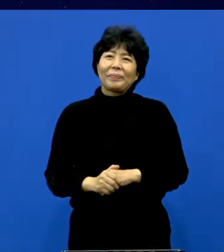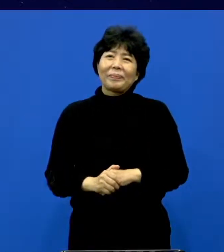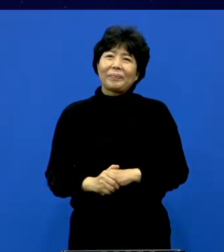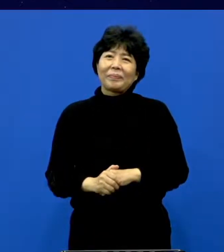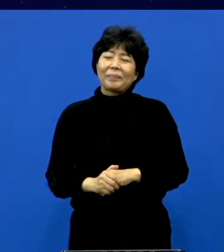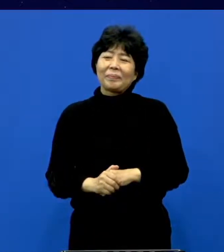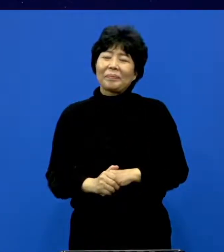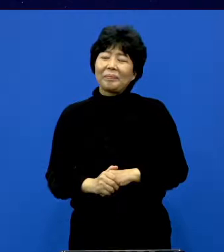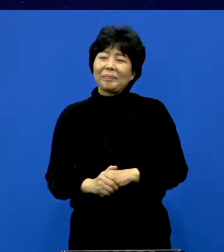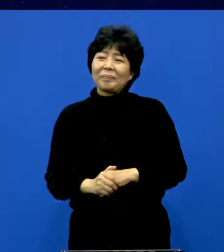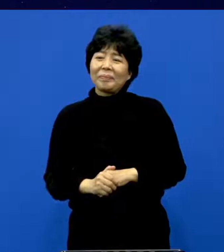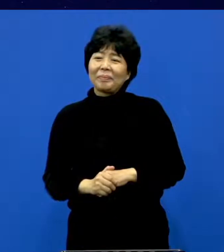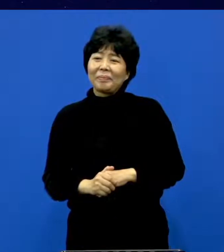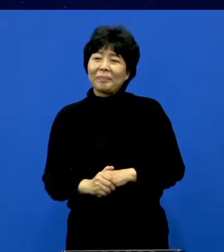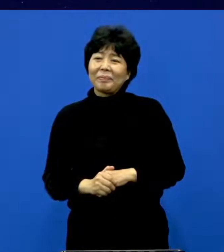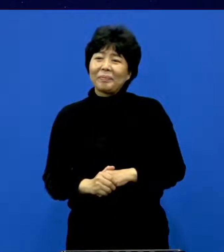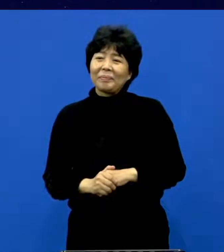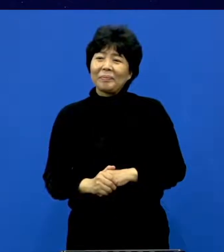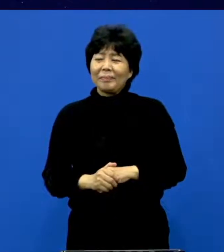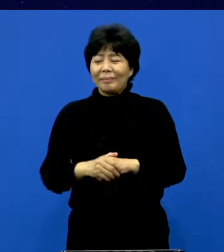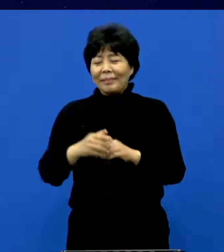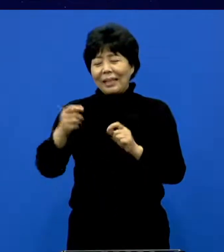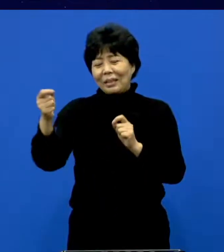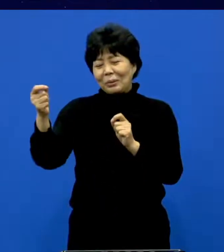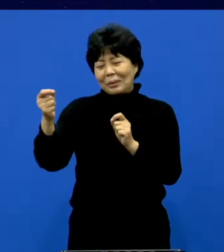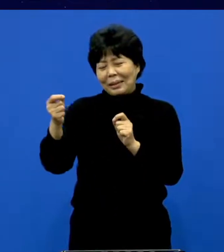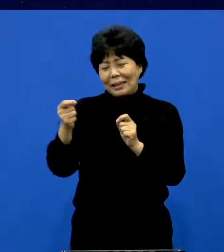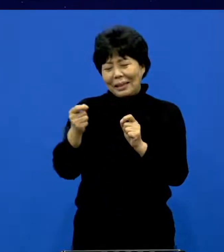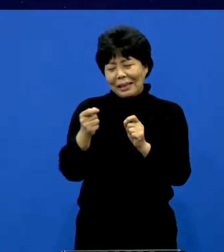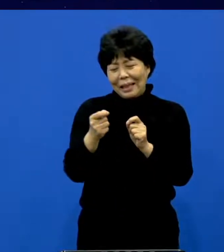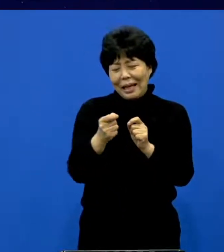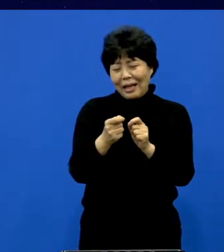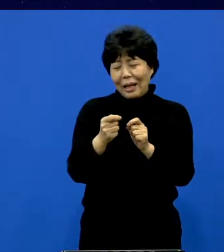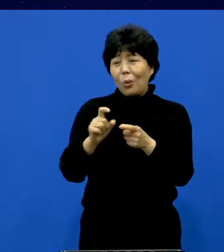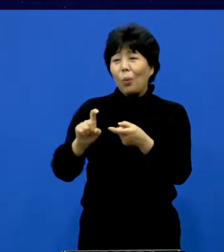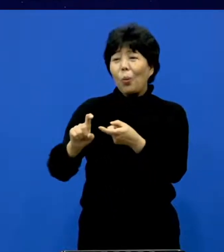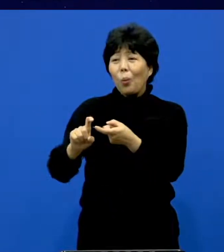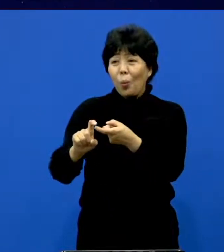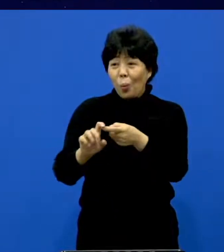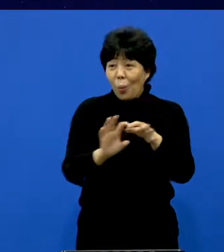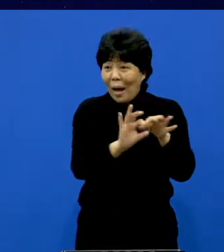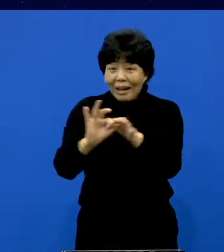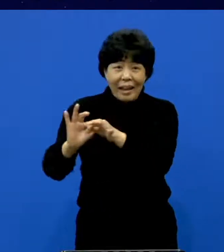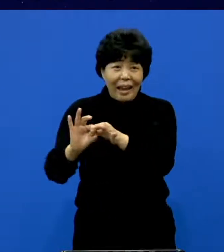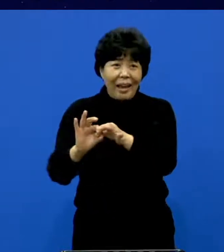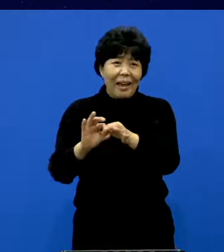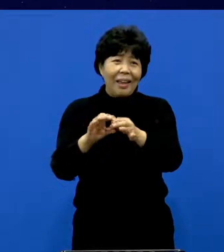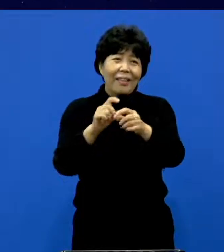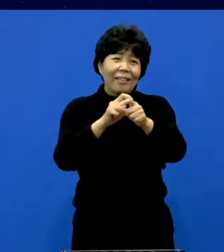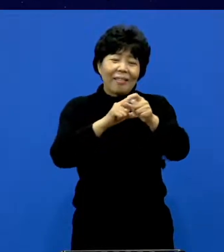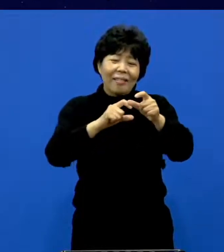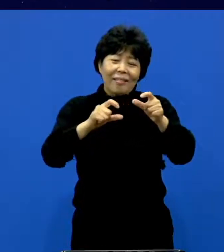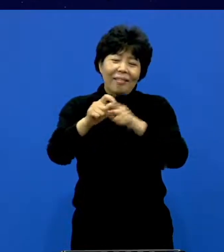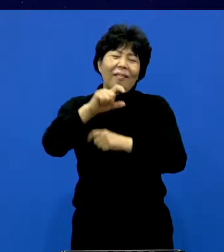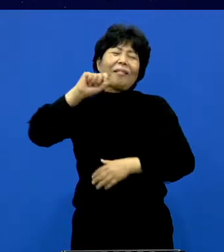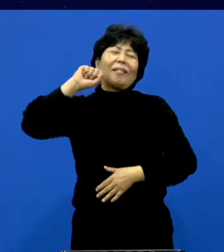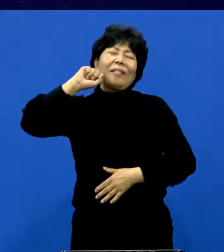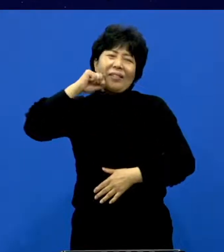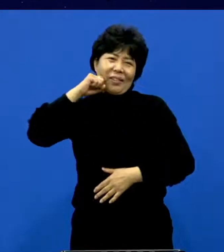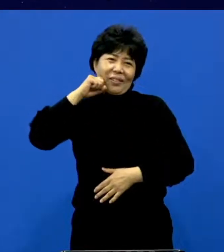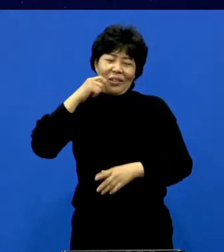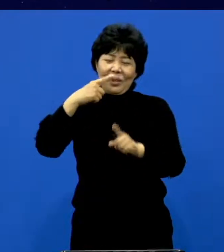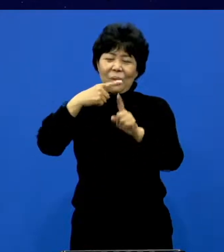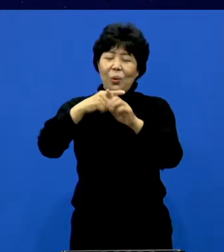어떤 관계가 어렵습니까? 가까운 관계죠. 여러분, 교회 일 생활을 해보면 사역이 어렵지